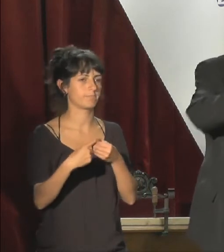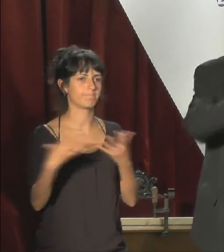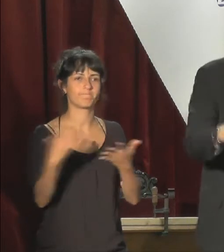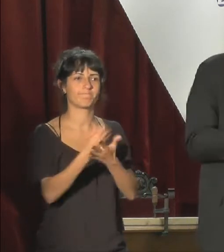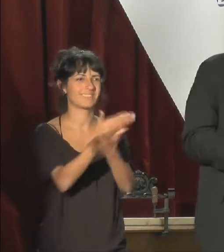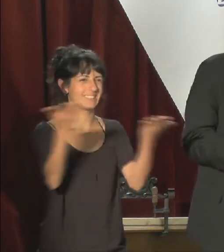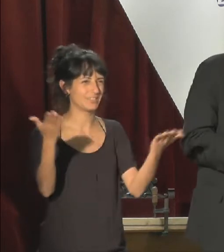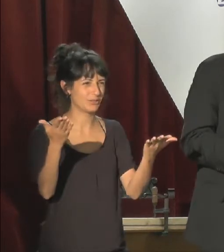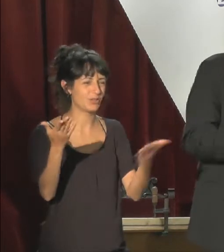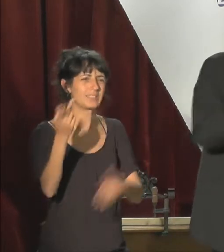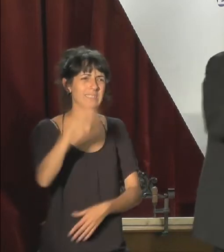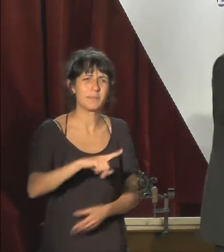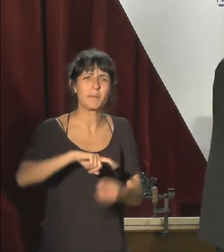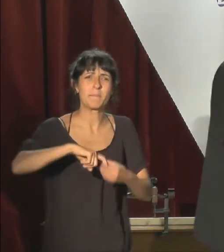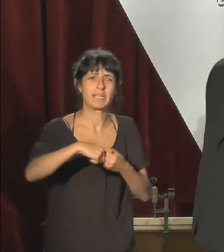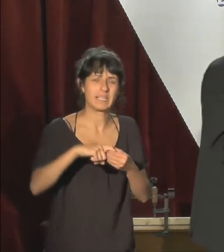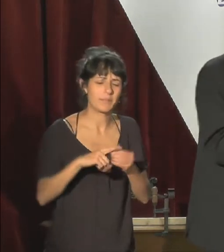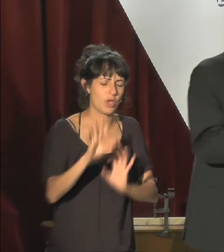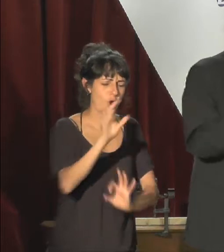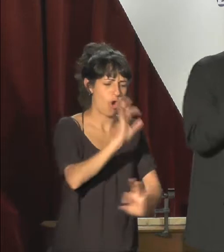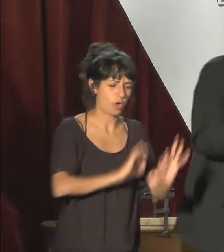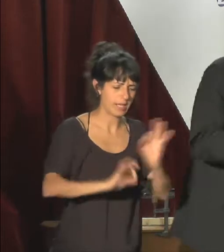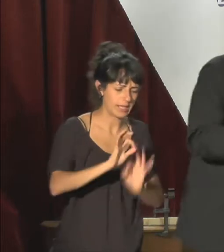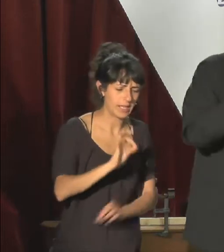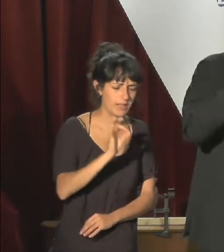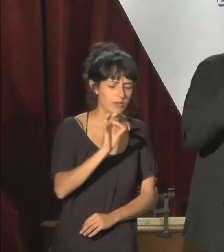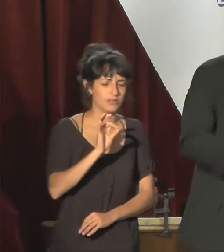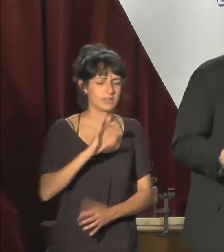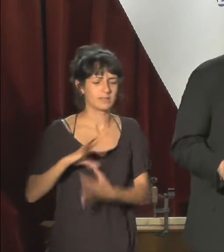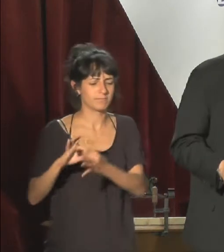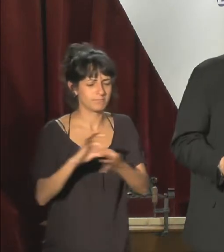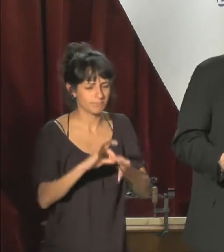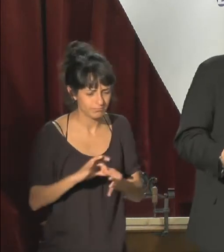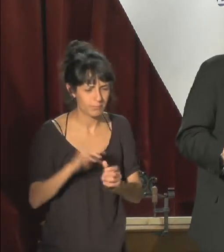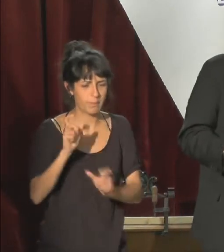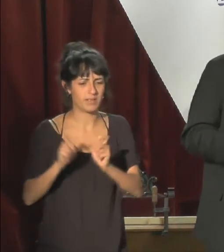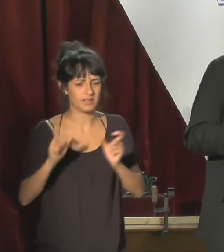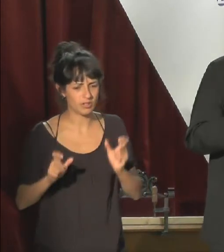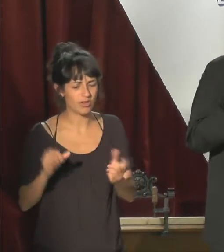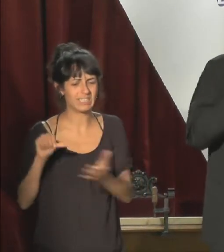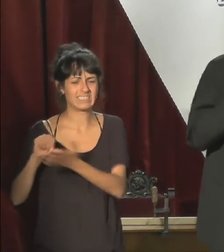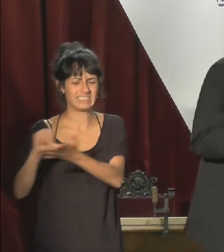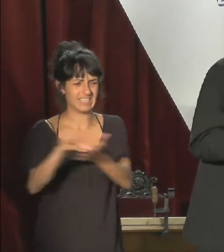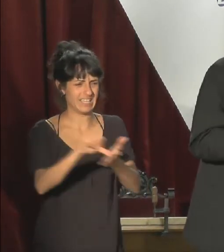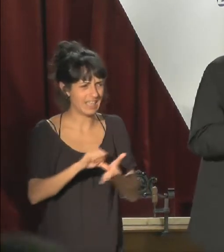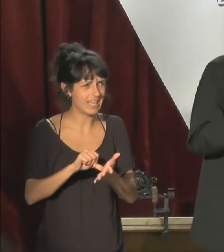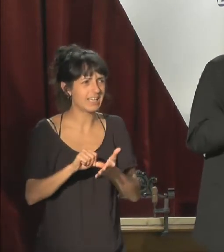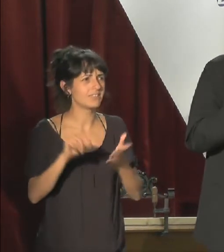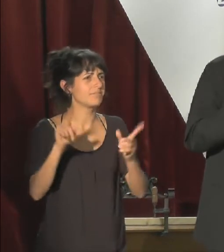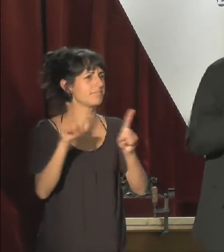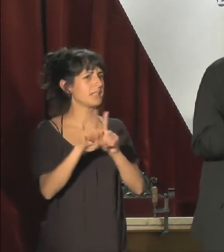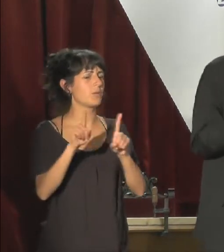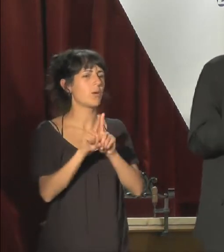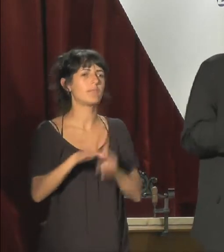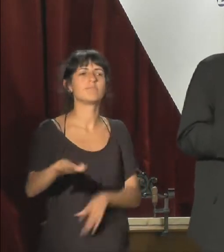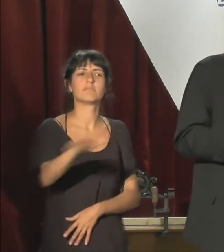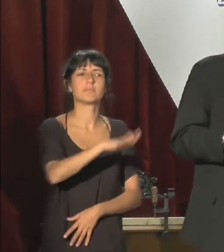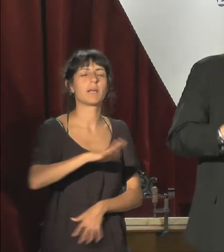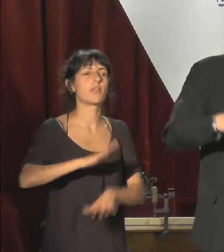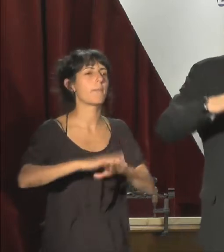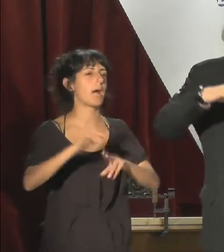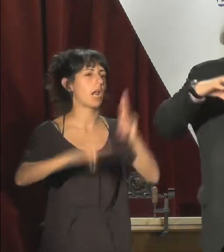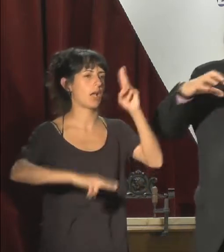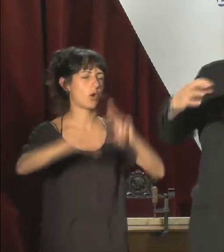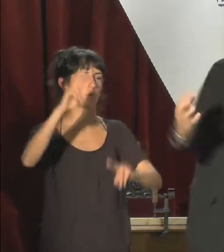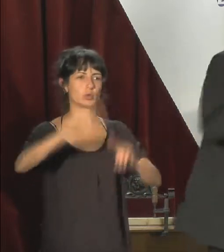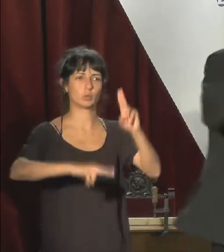de organizacións, de persoas, de cidadáns, de cidadás, como un espazo de construción